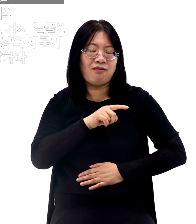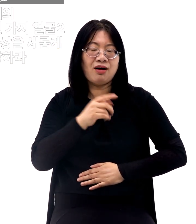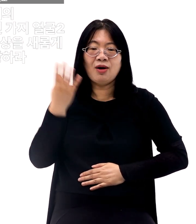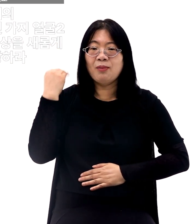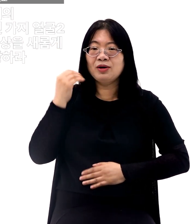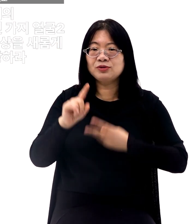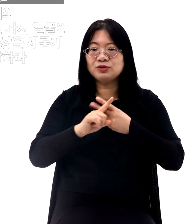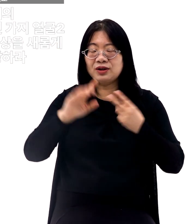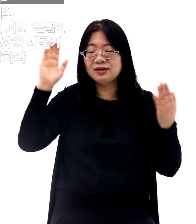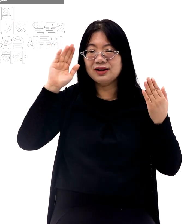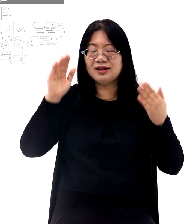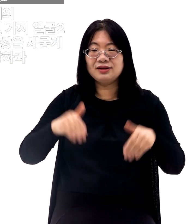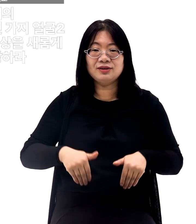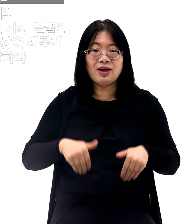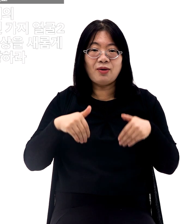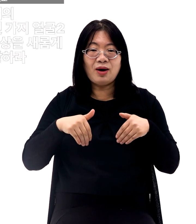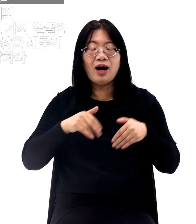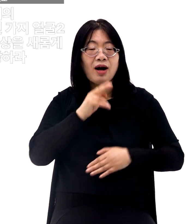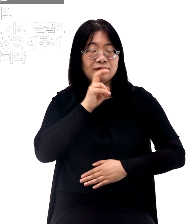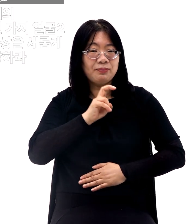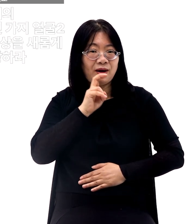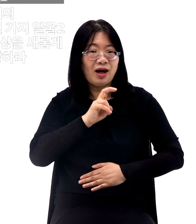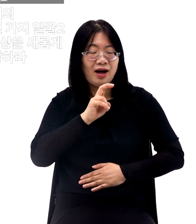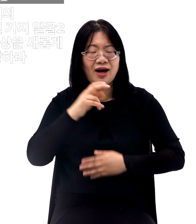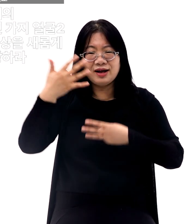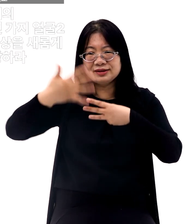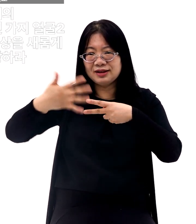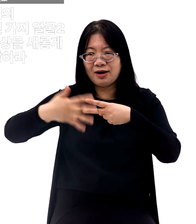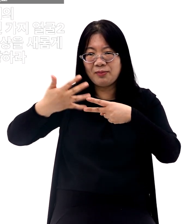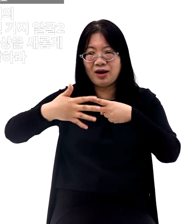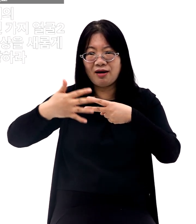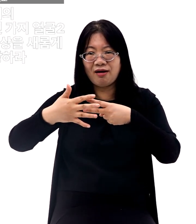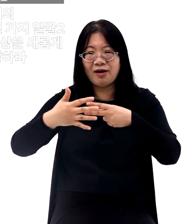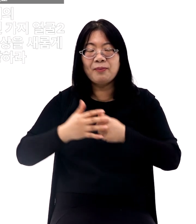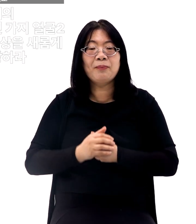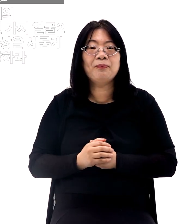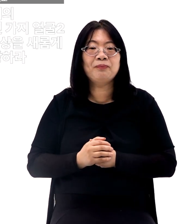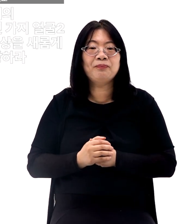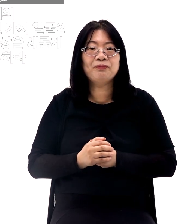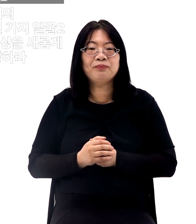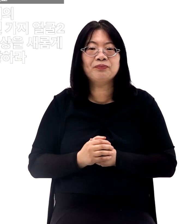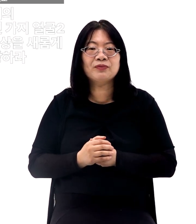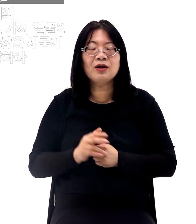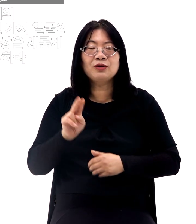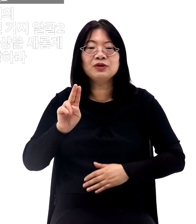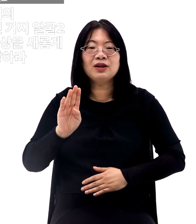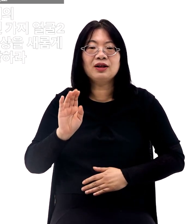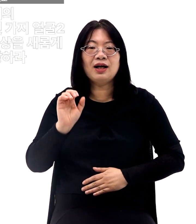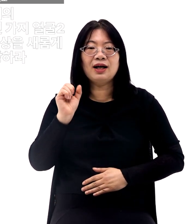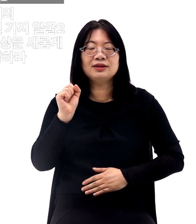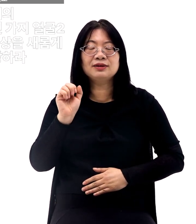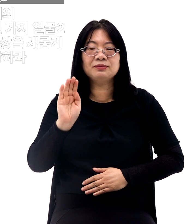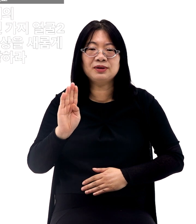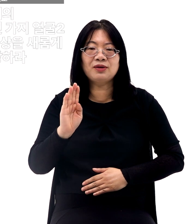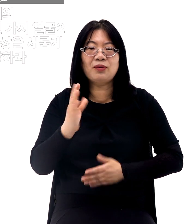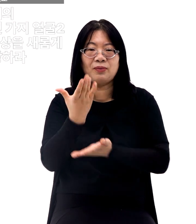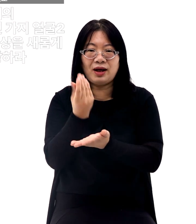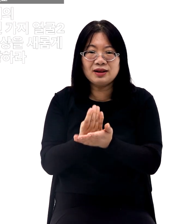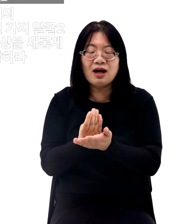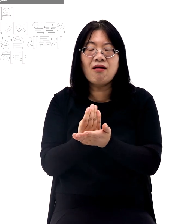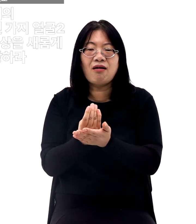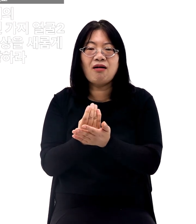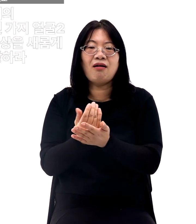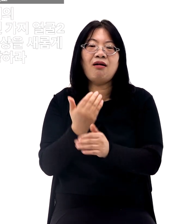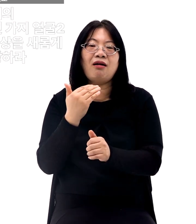중학생들이 남쪽의 음악이나 이 드라마를 USB로 이렇게 받아보다가 처형당했다는